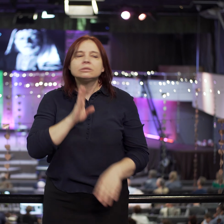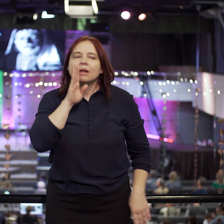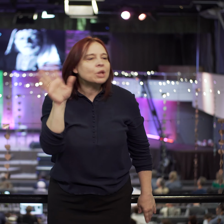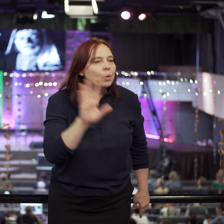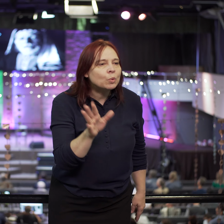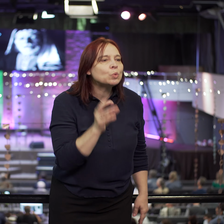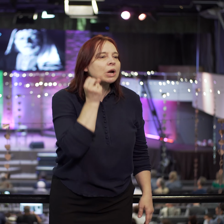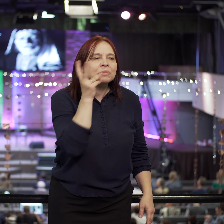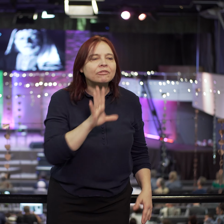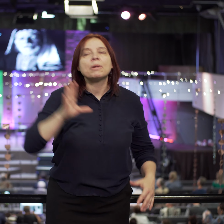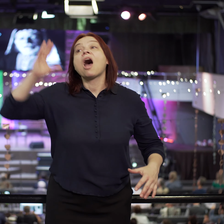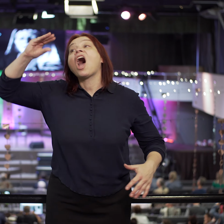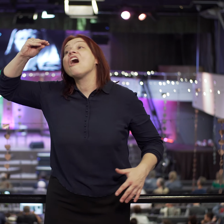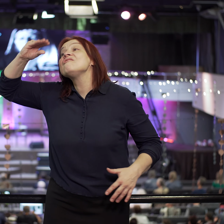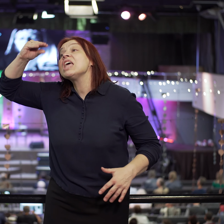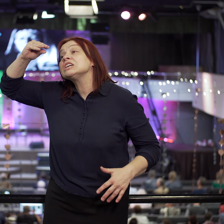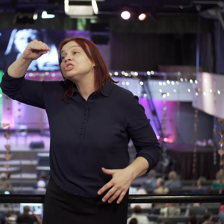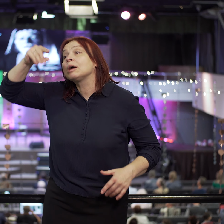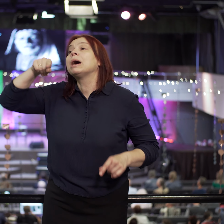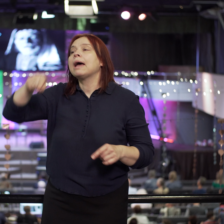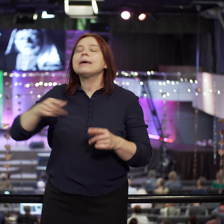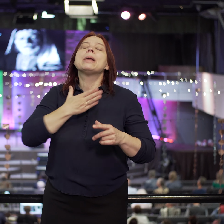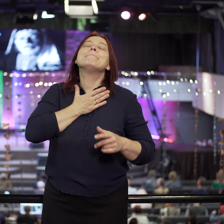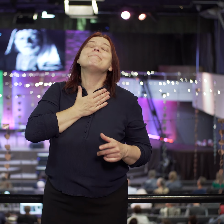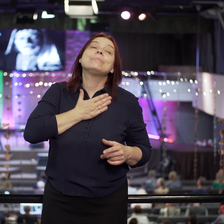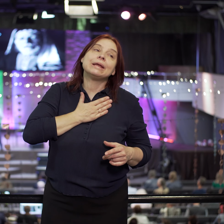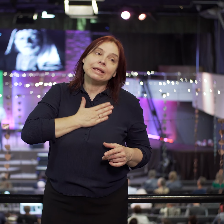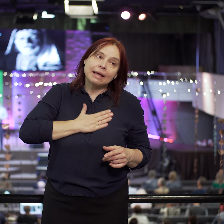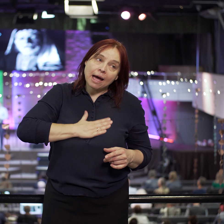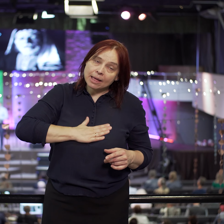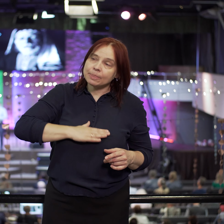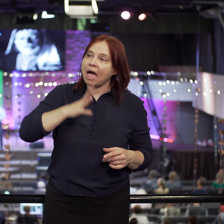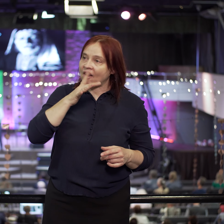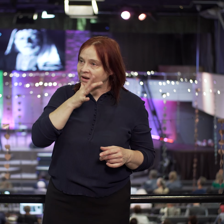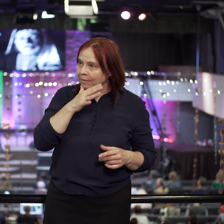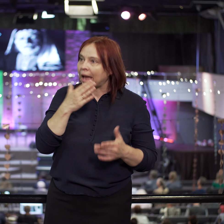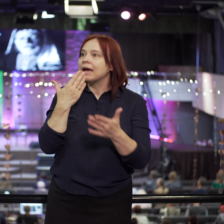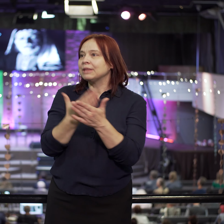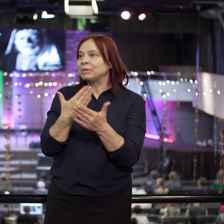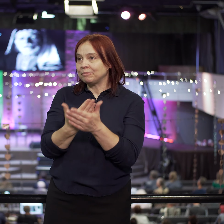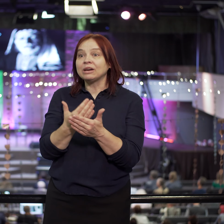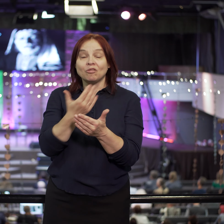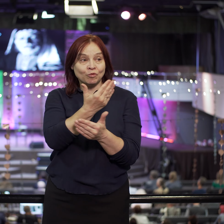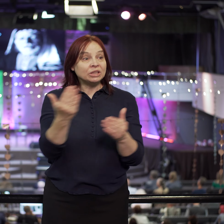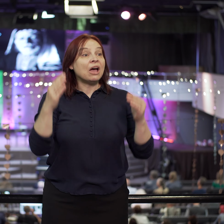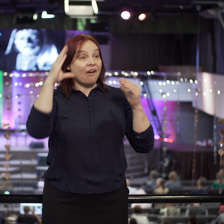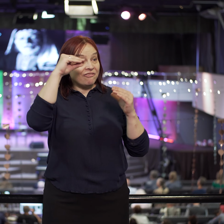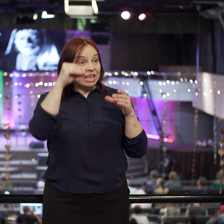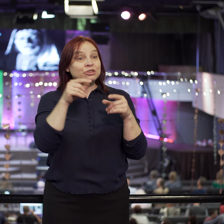что это приятное время. Это время располагающее. Как у нас сегодня домашние группы, когда